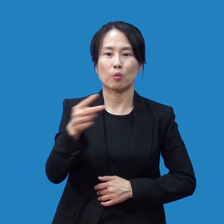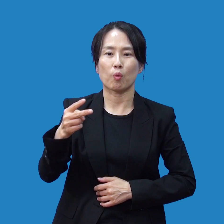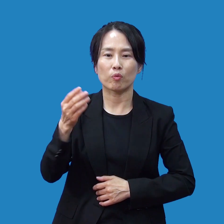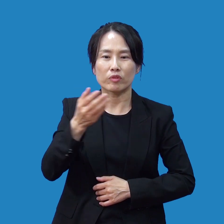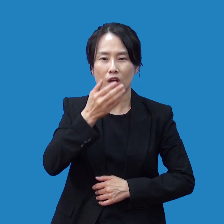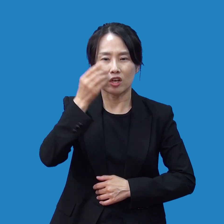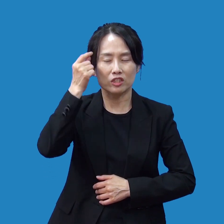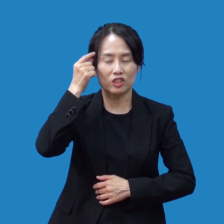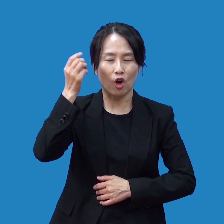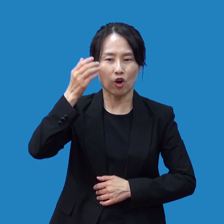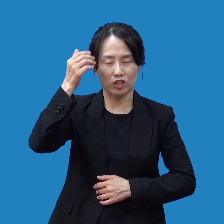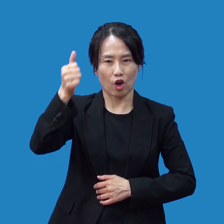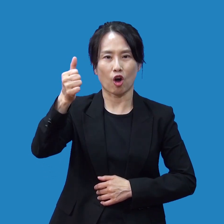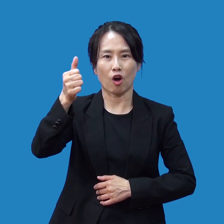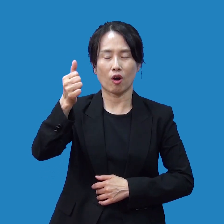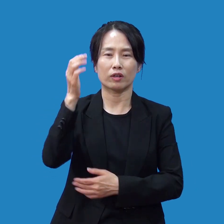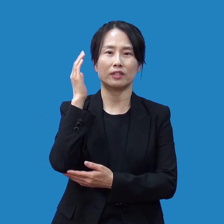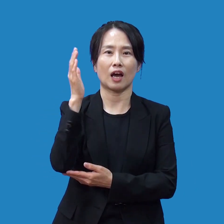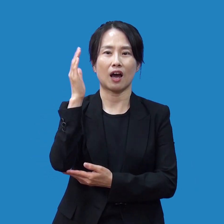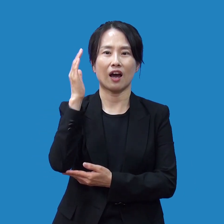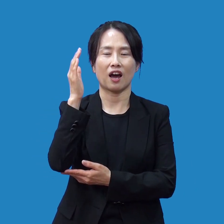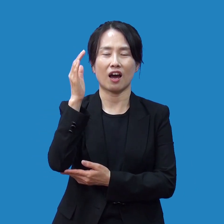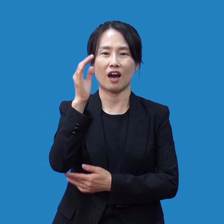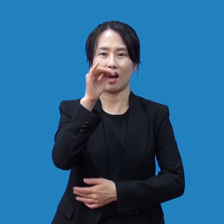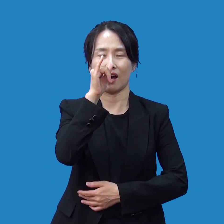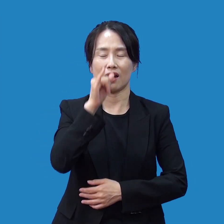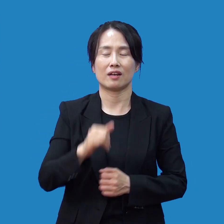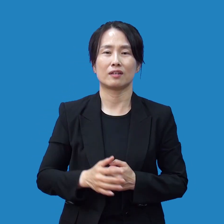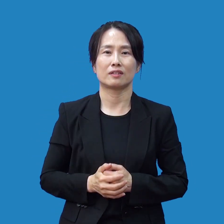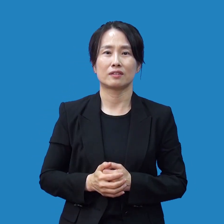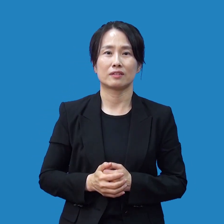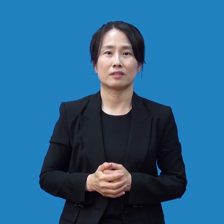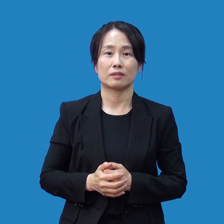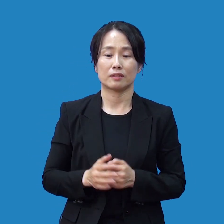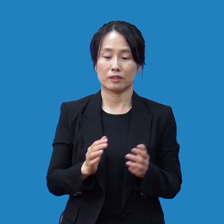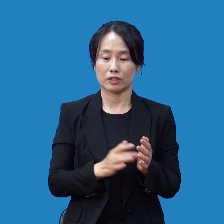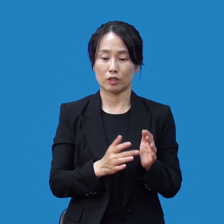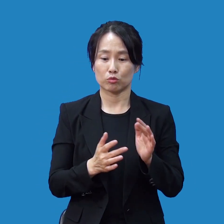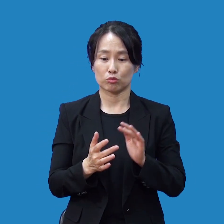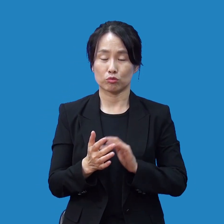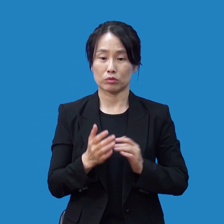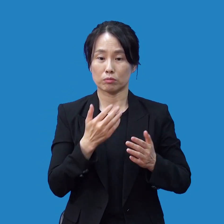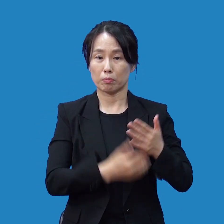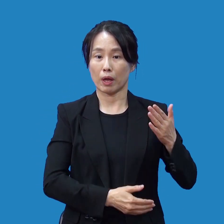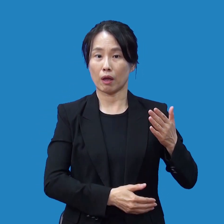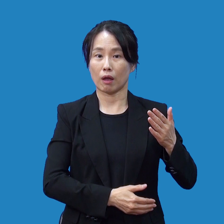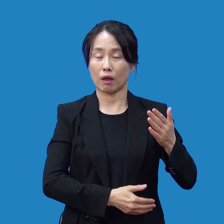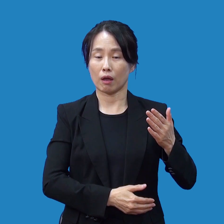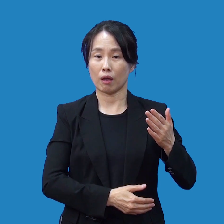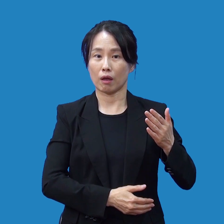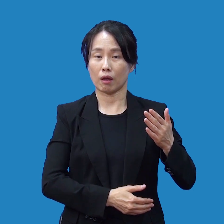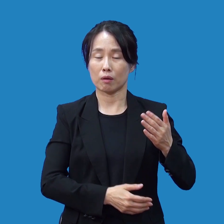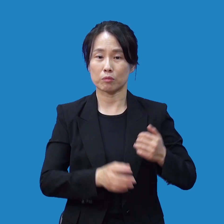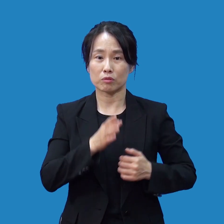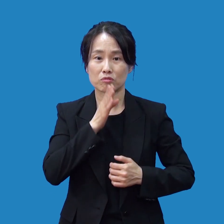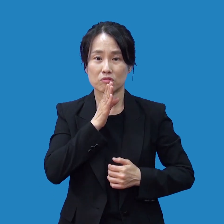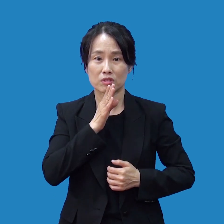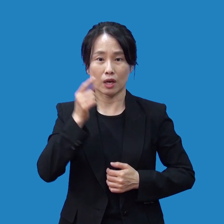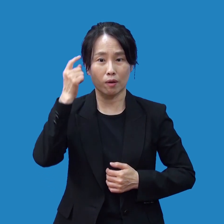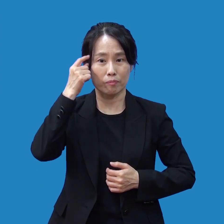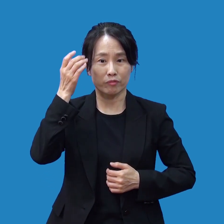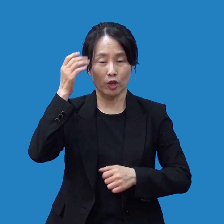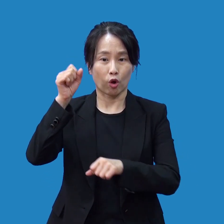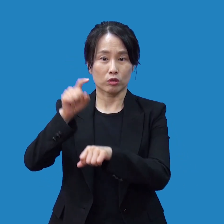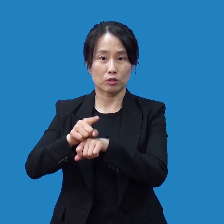영이다. 그렇게 말씀하고 있습니다. 그러니까 우리가 예수님을 빼면 참된 영성을 가질 수